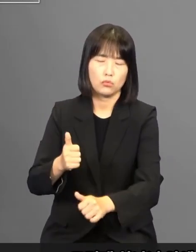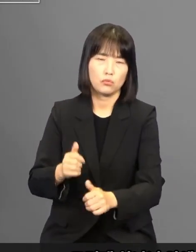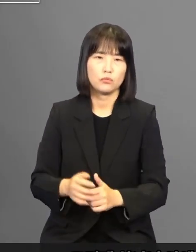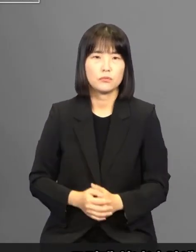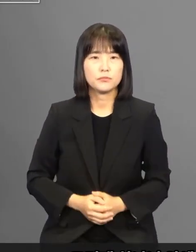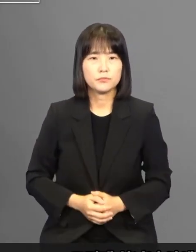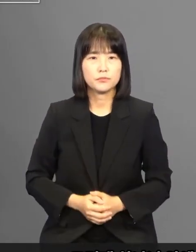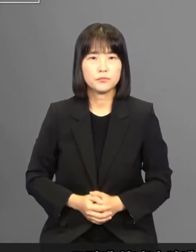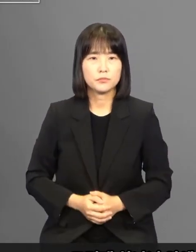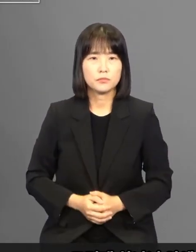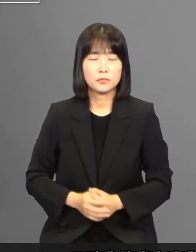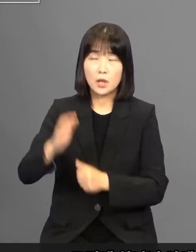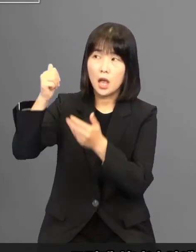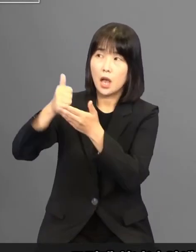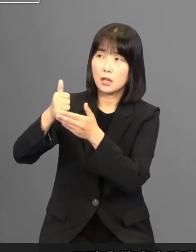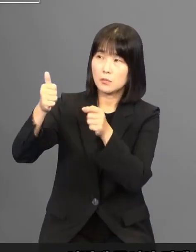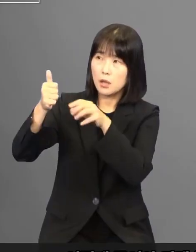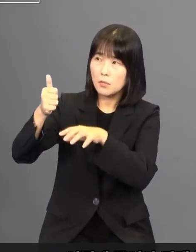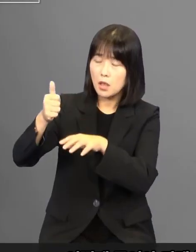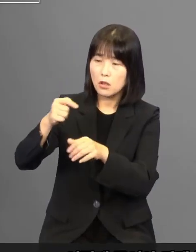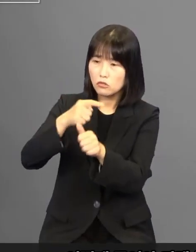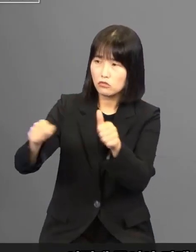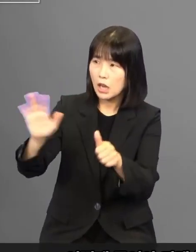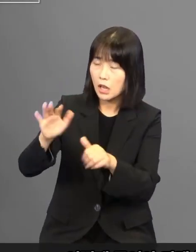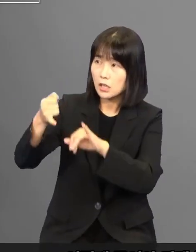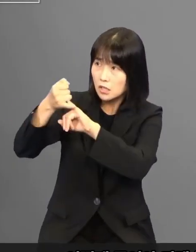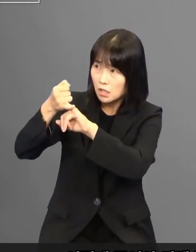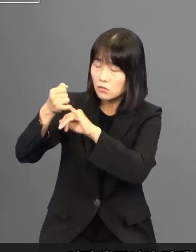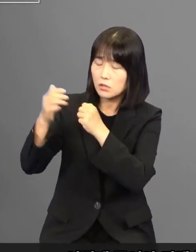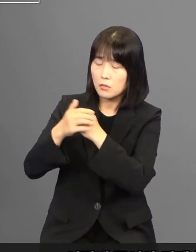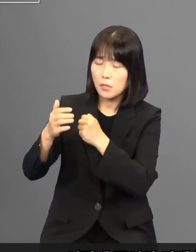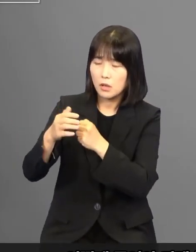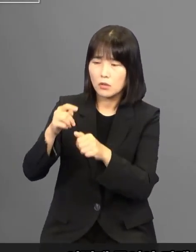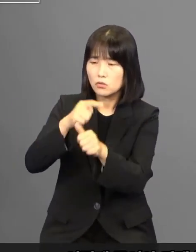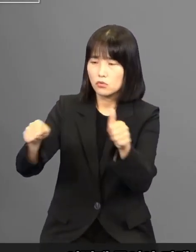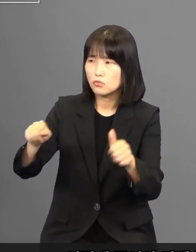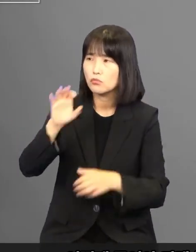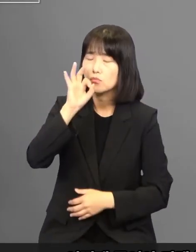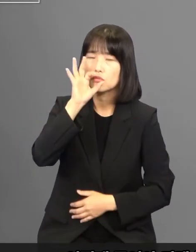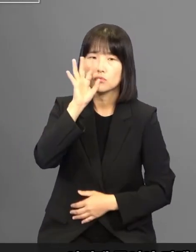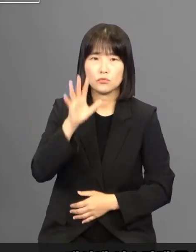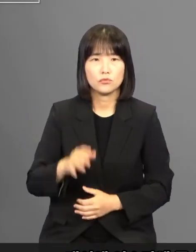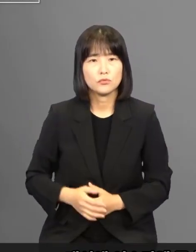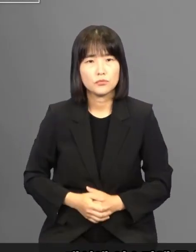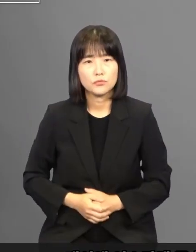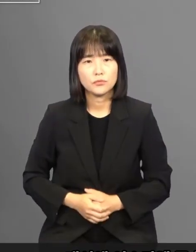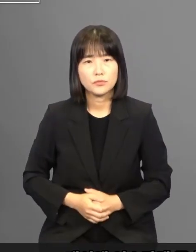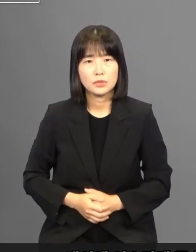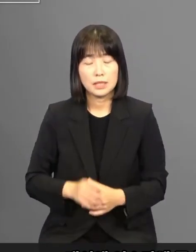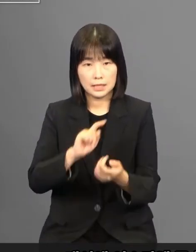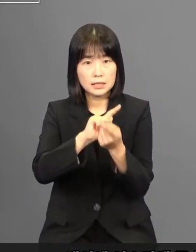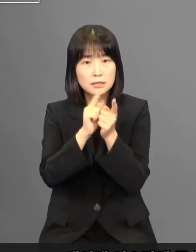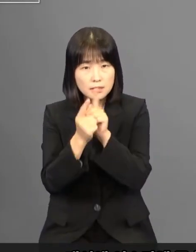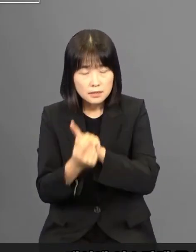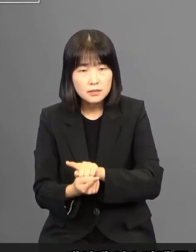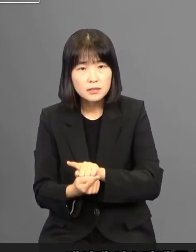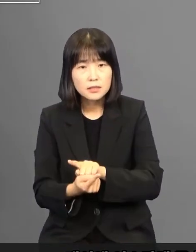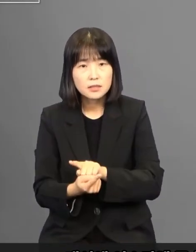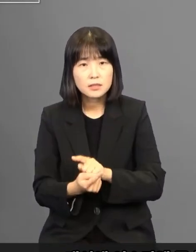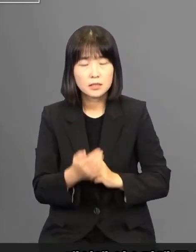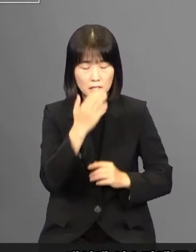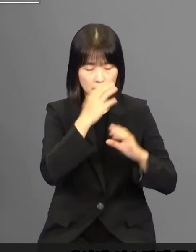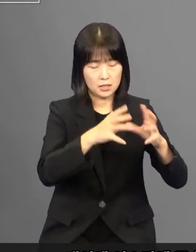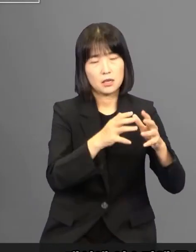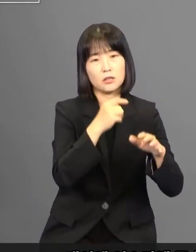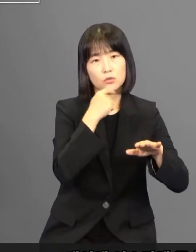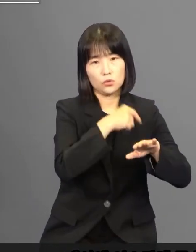그런데 하나님 앞에 죽이지 않기로 약속을 했으니 어떻게 죽여서 되겠습니까? 죽일 수가 없는 것이죠. 대신에 이제 이 이스라엘 족속과